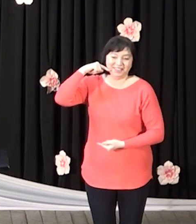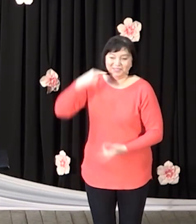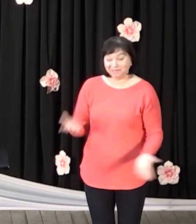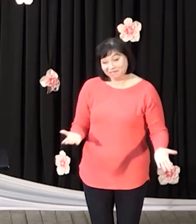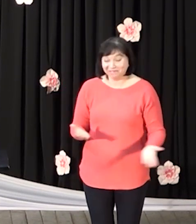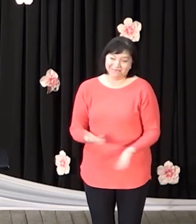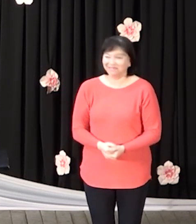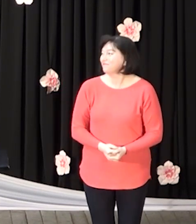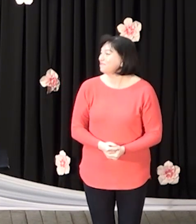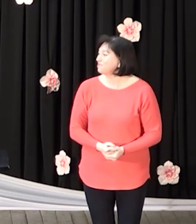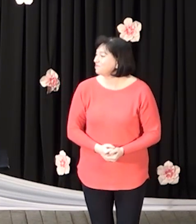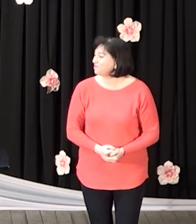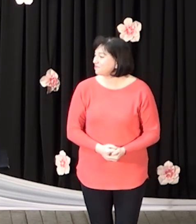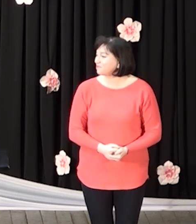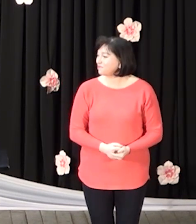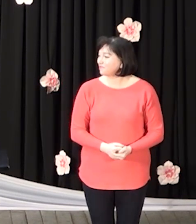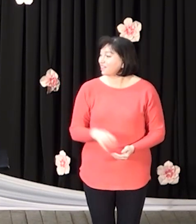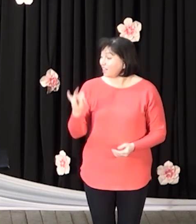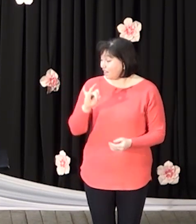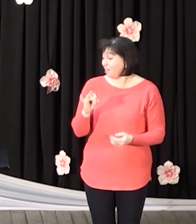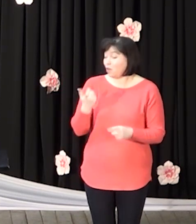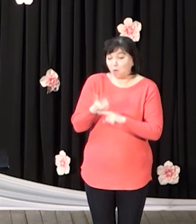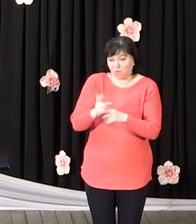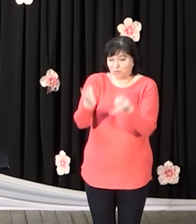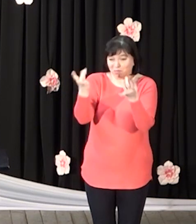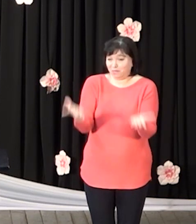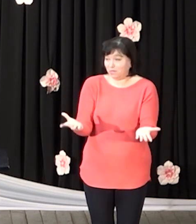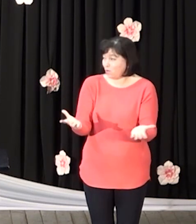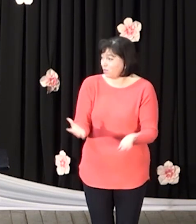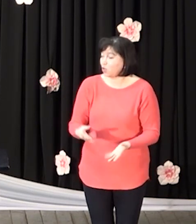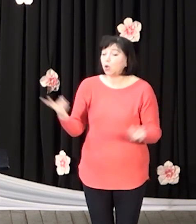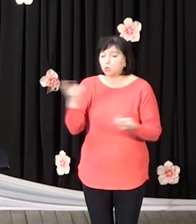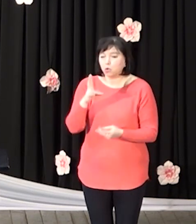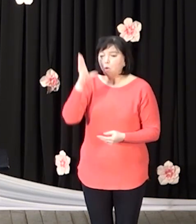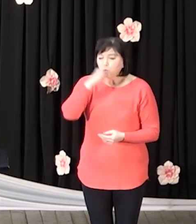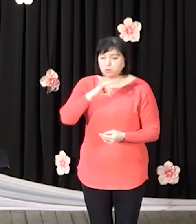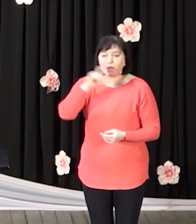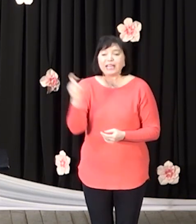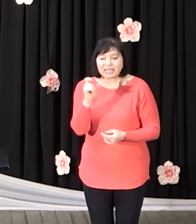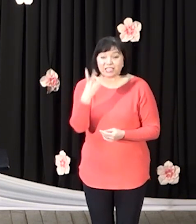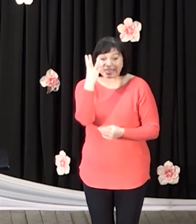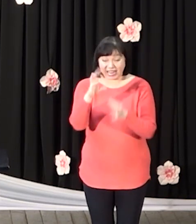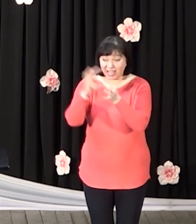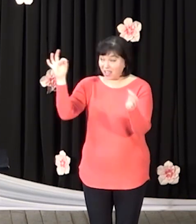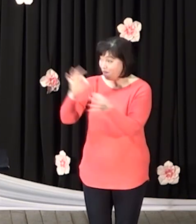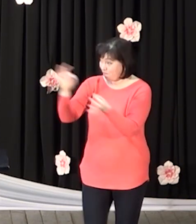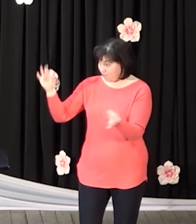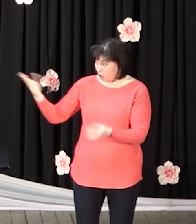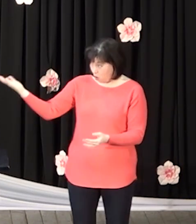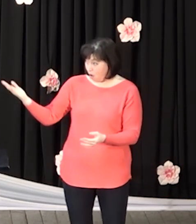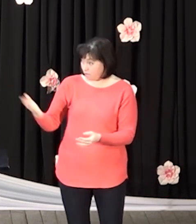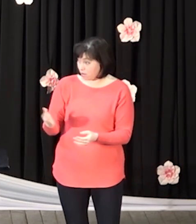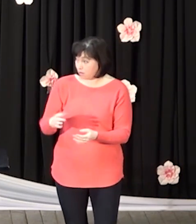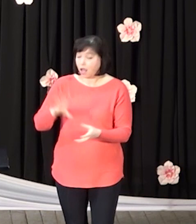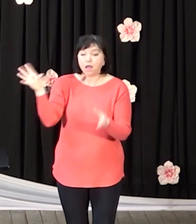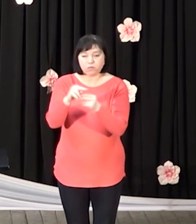am dezamăgit pe nimeni. Și ideea este foarte simplă. Trebuie să reușesc din 3 diete ori normale să